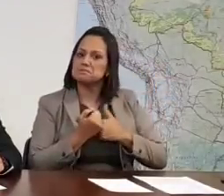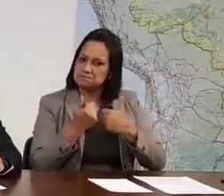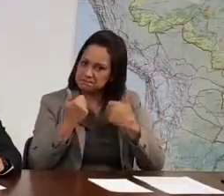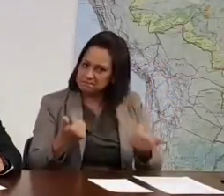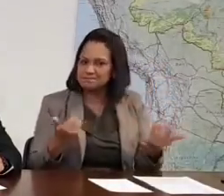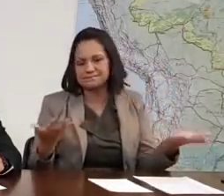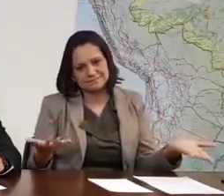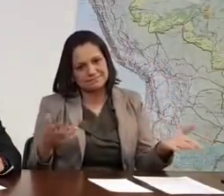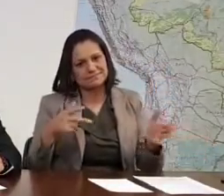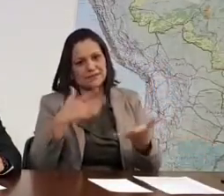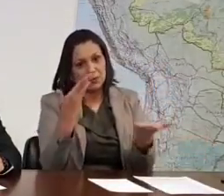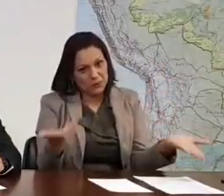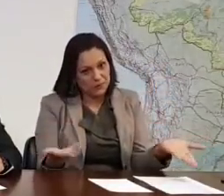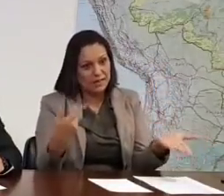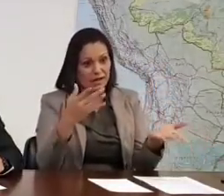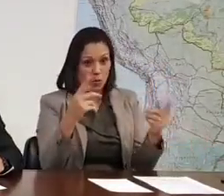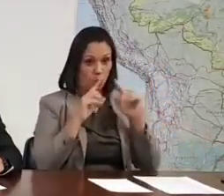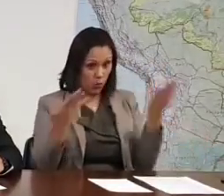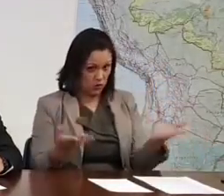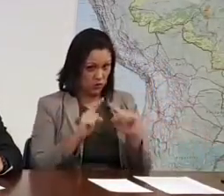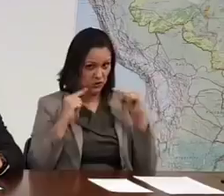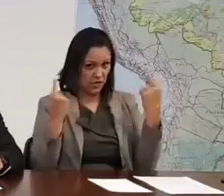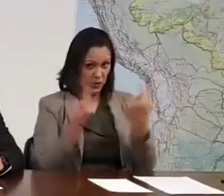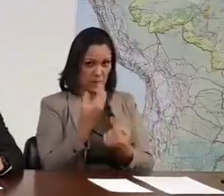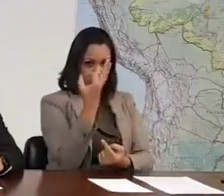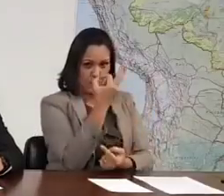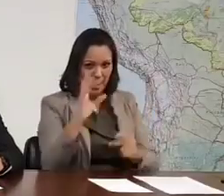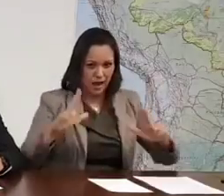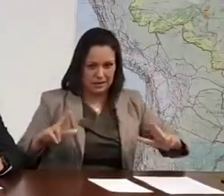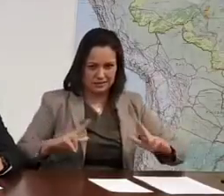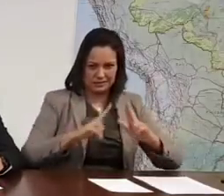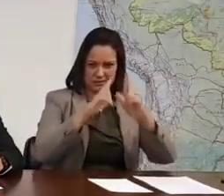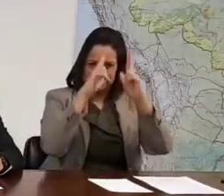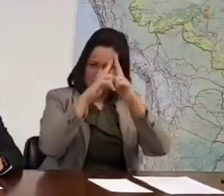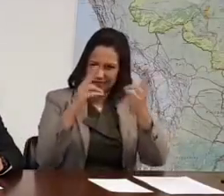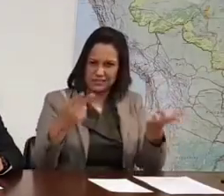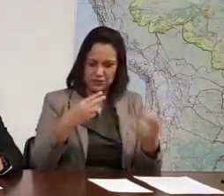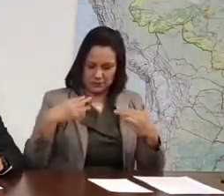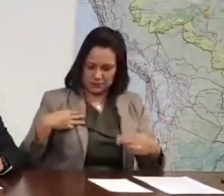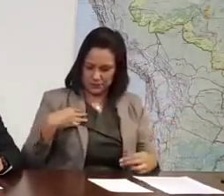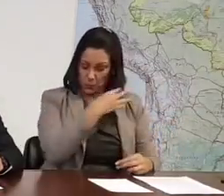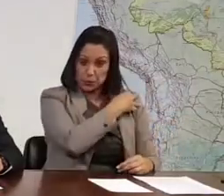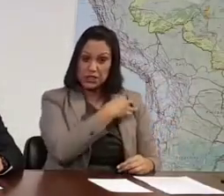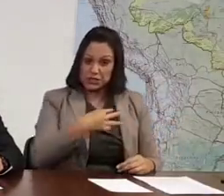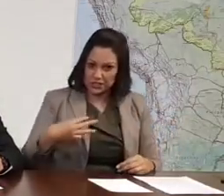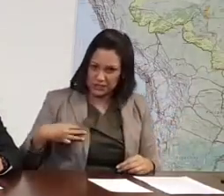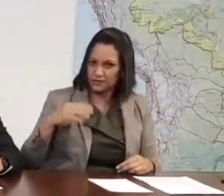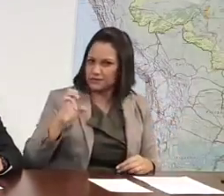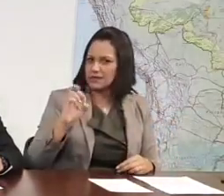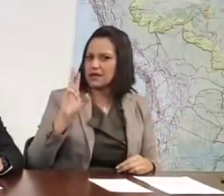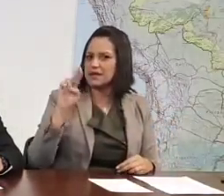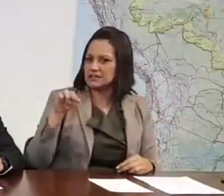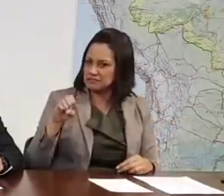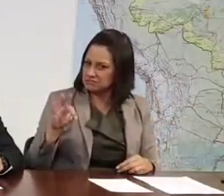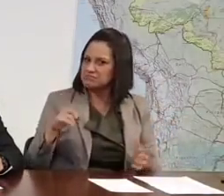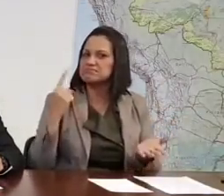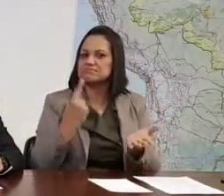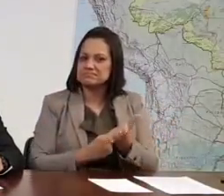reunião em Paris, que está presente o nosso ministro Ernesto Araújo, entre outras pessoas do nosso governo, está praticamente